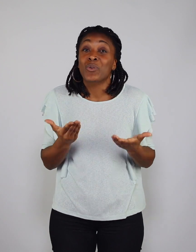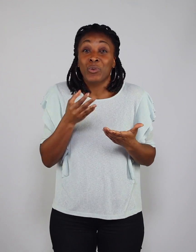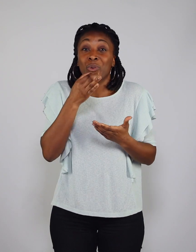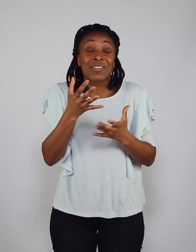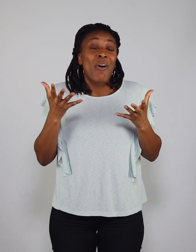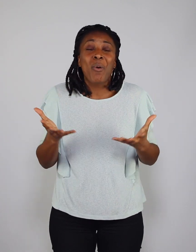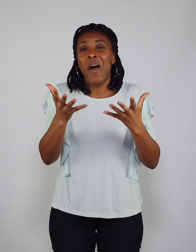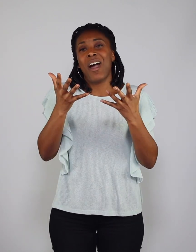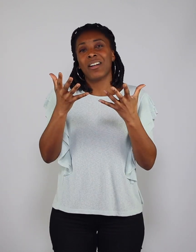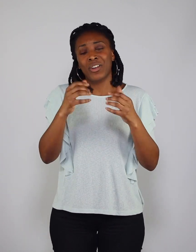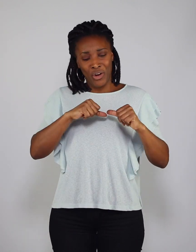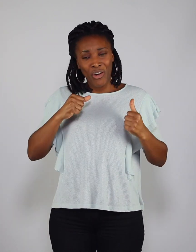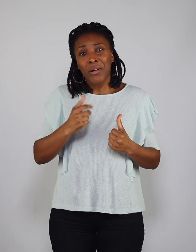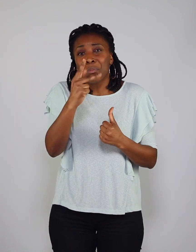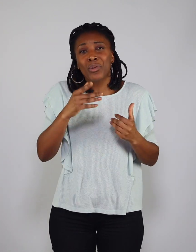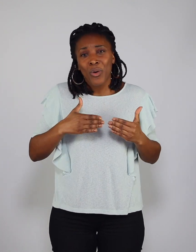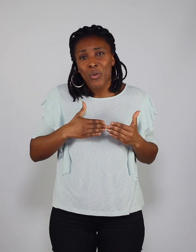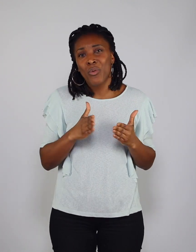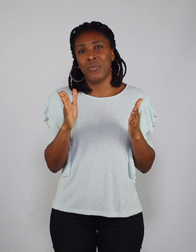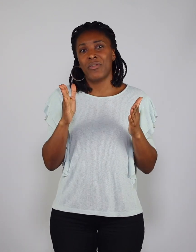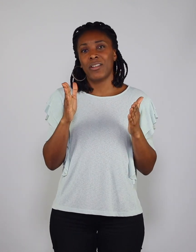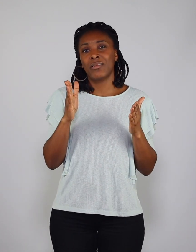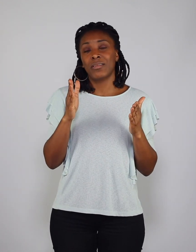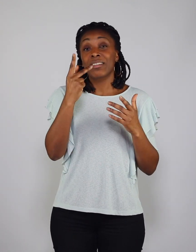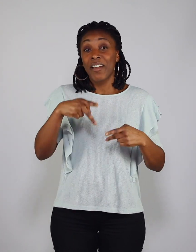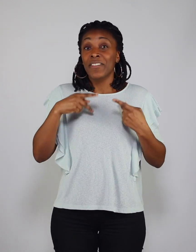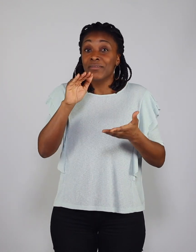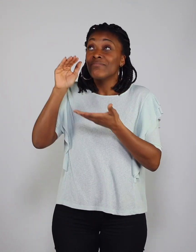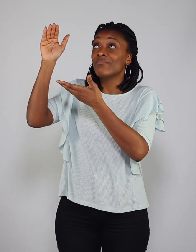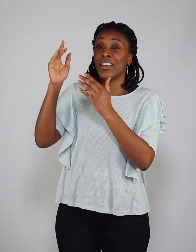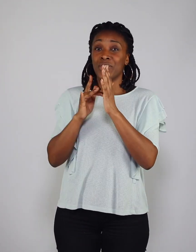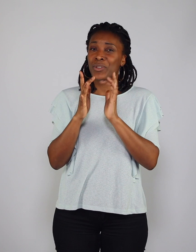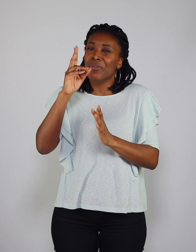je t'encourage à ouvrir ton cœur et à donner ta vie à